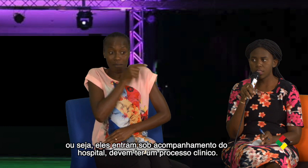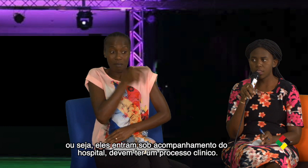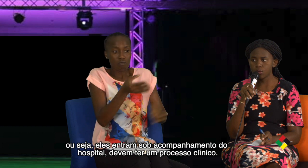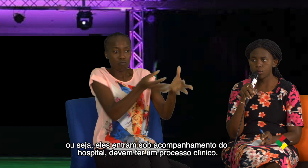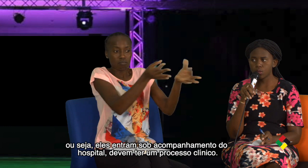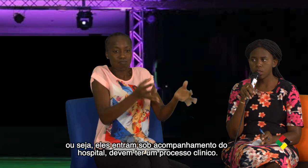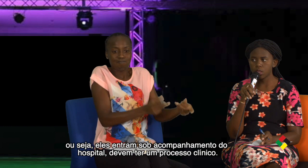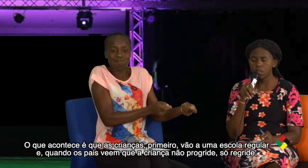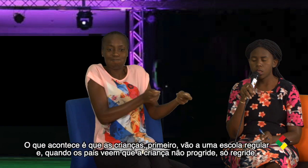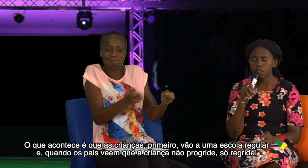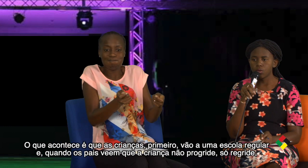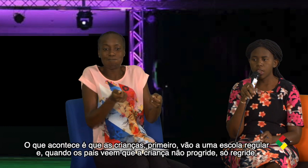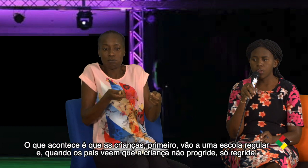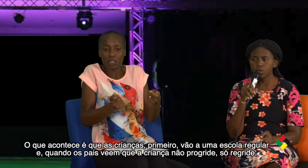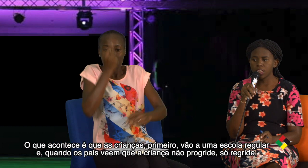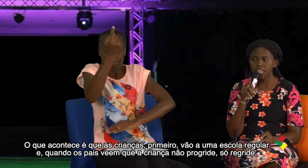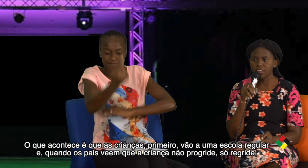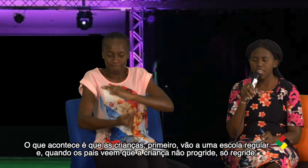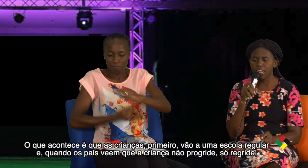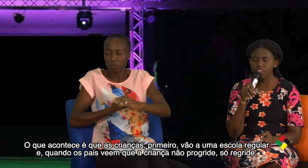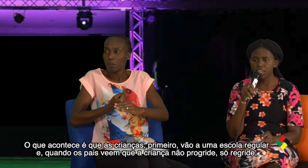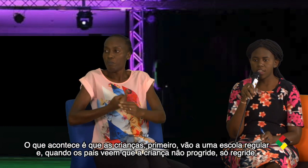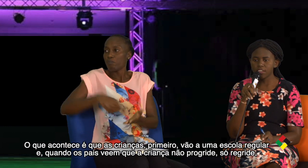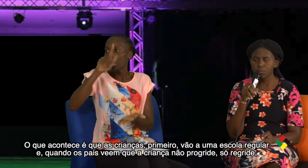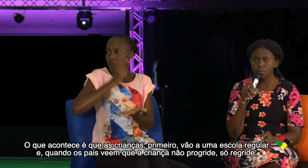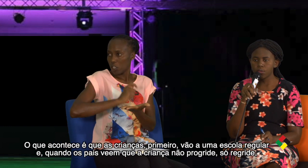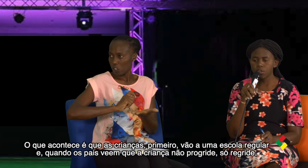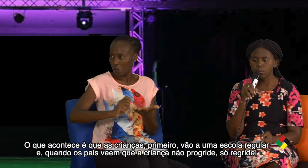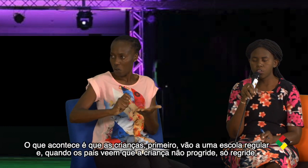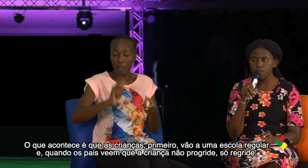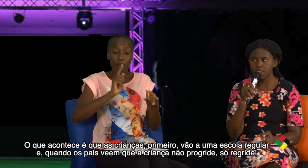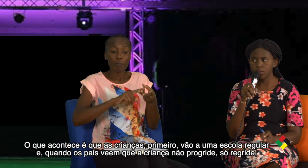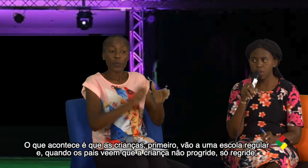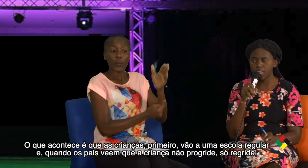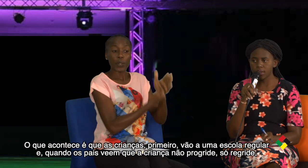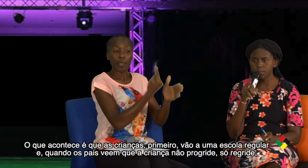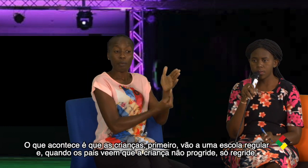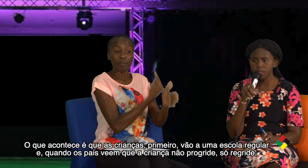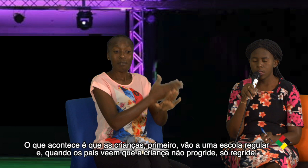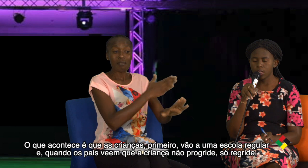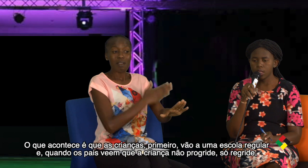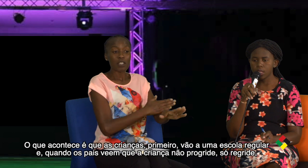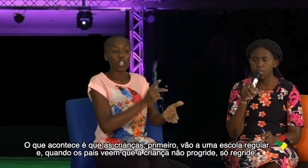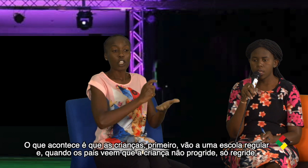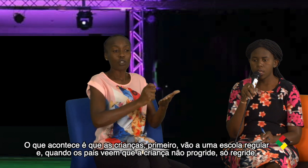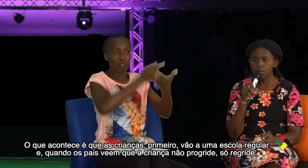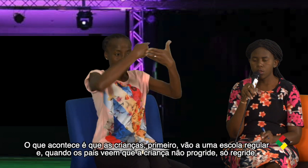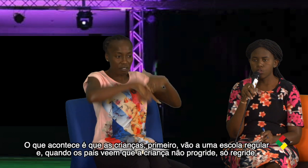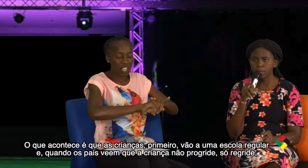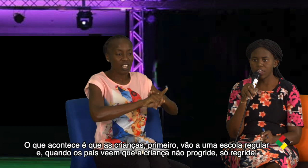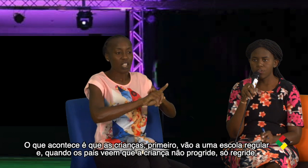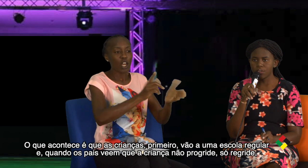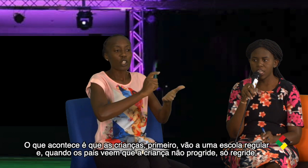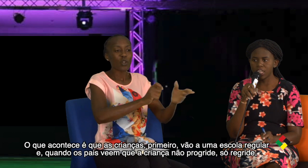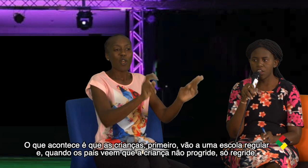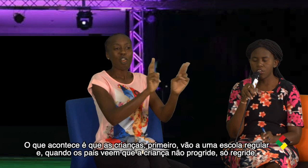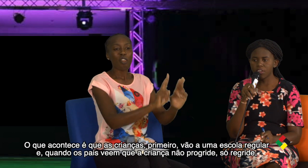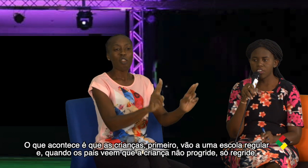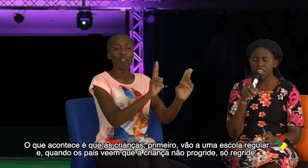clínico. O que acontece é que as crianças primeiro vão a uma escola regular. E quando os pais veem que ao invés da